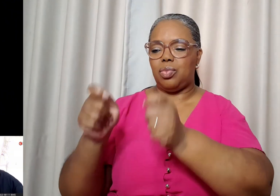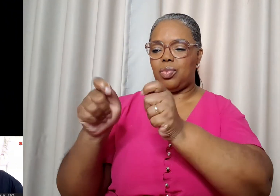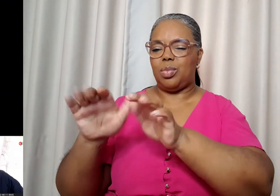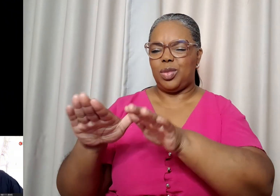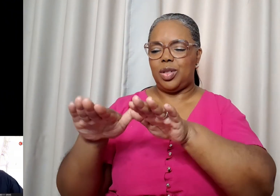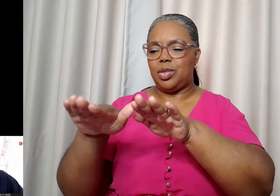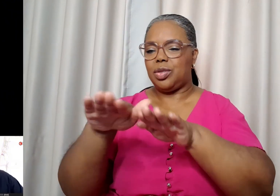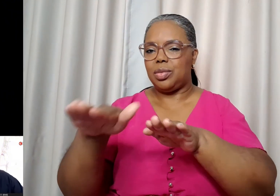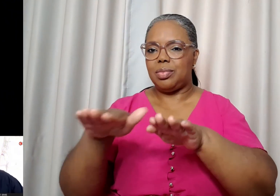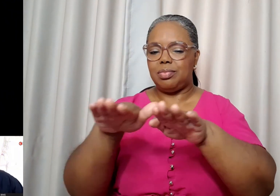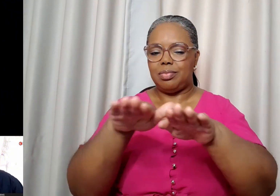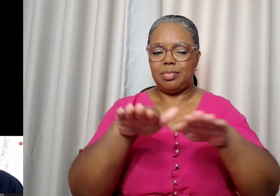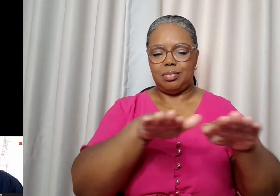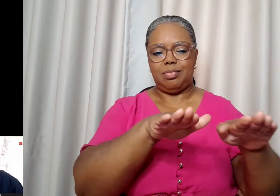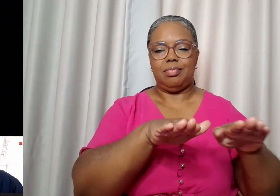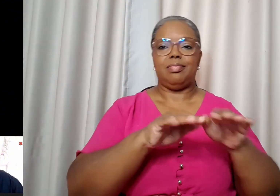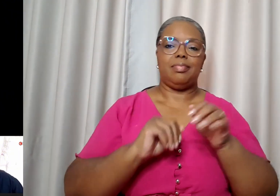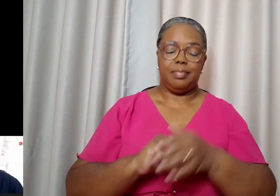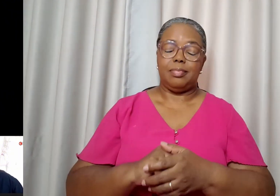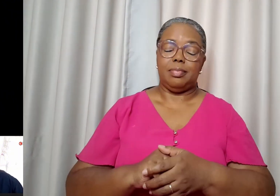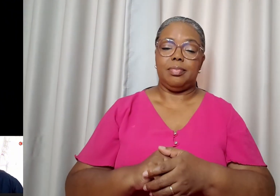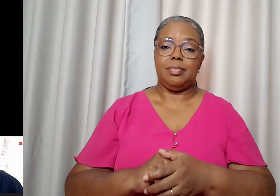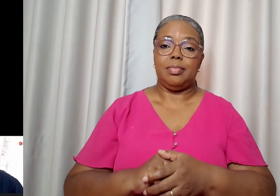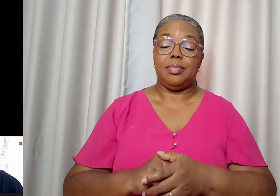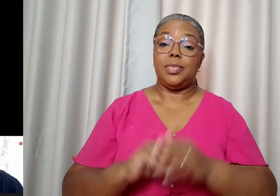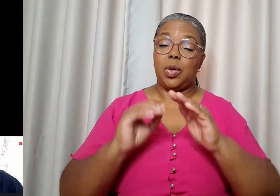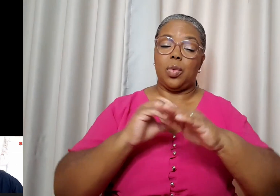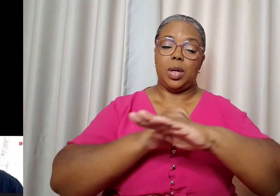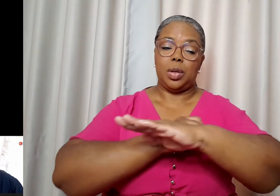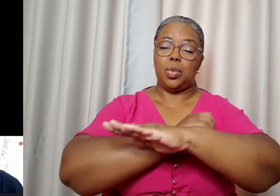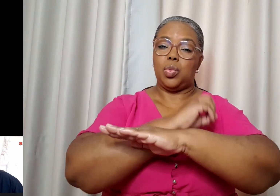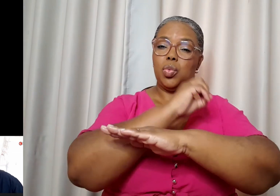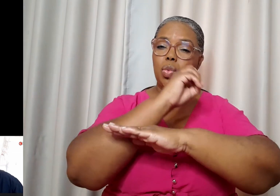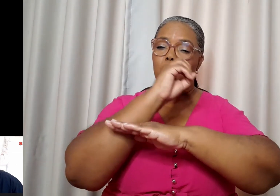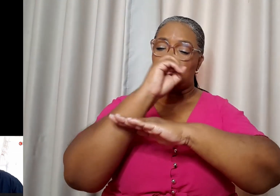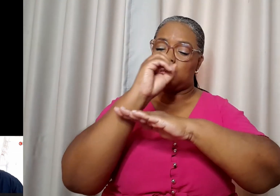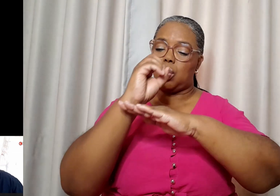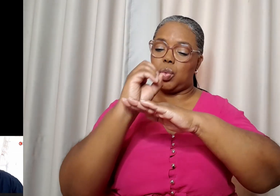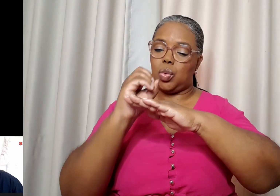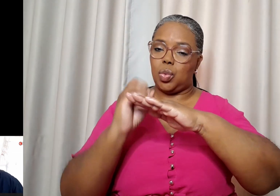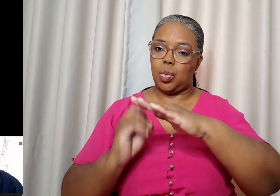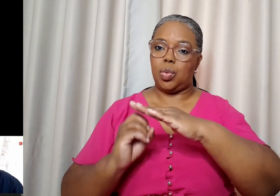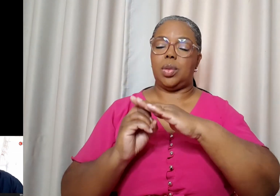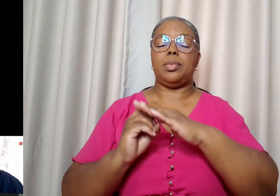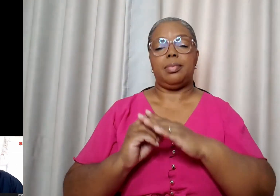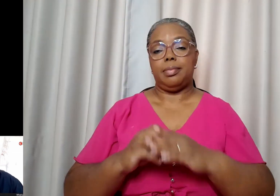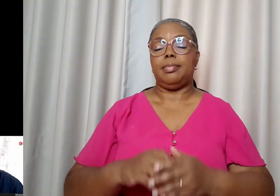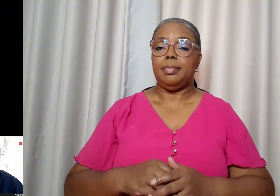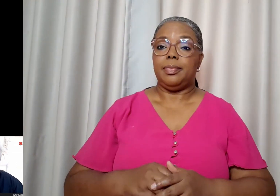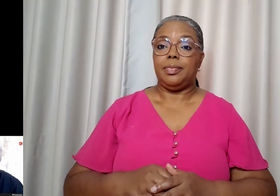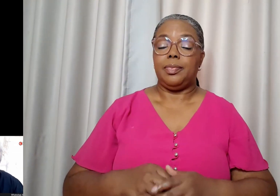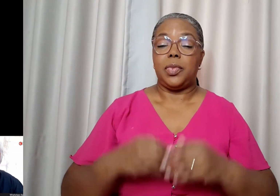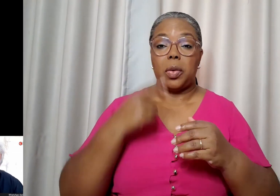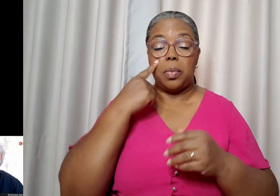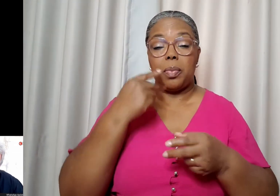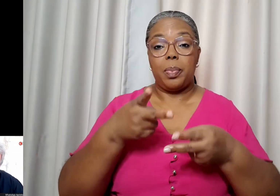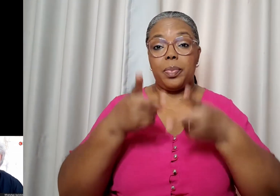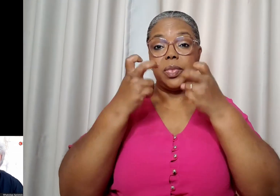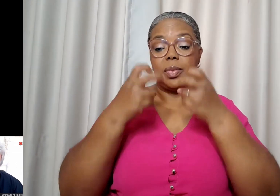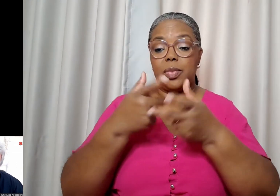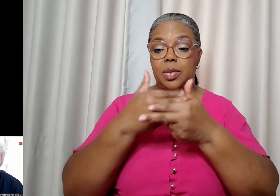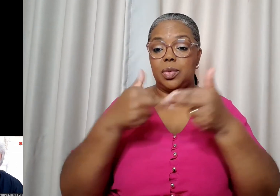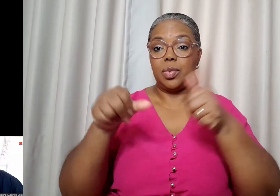Você viu como a coisa muda? É só a gente realmente começar a ver de um